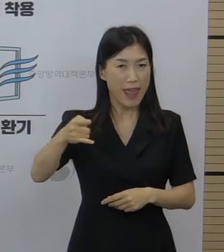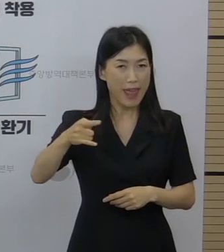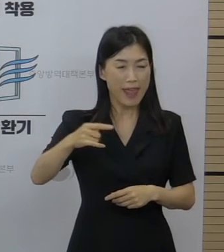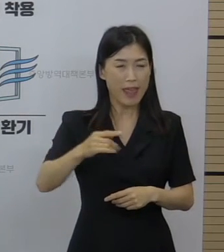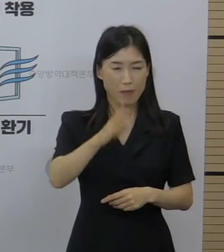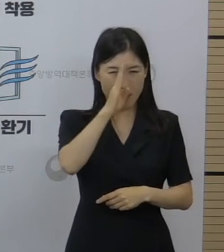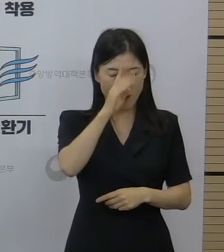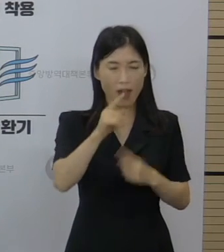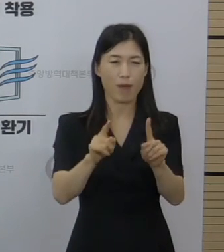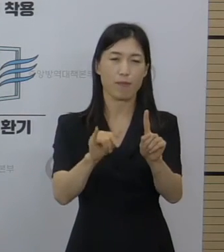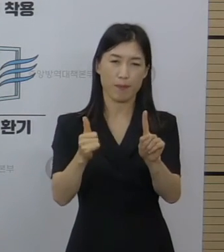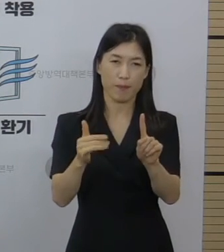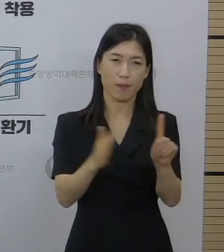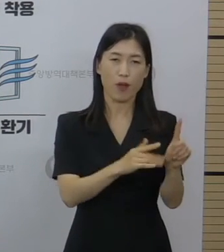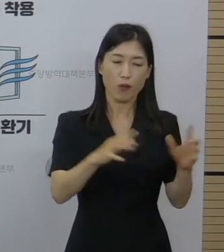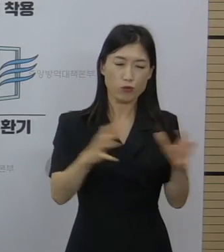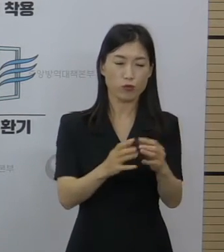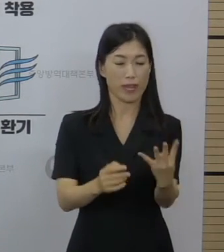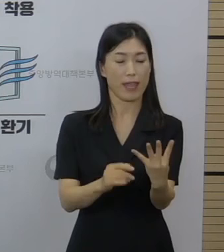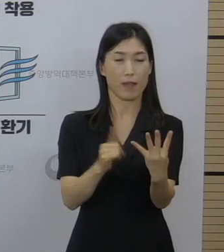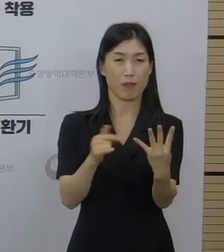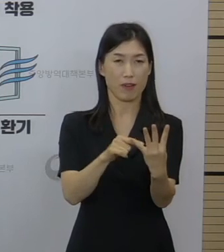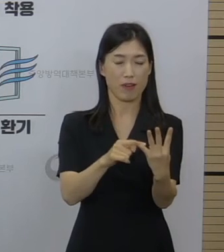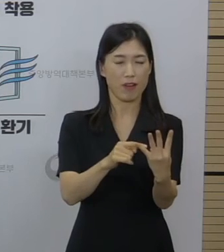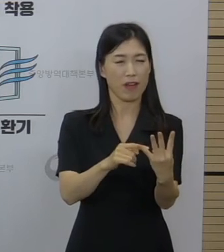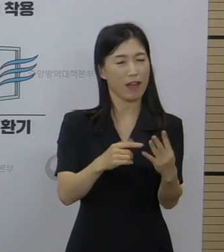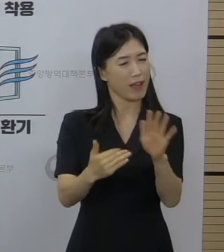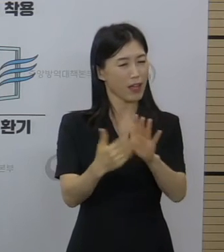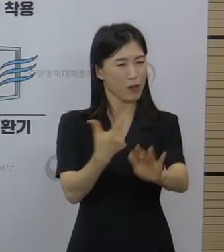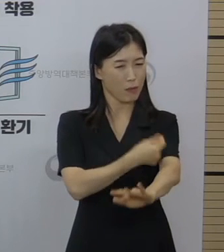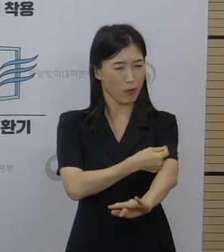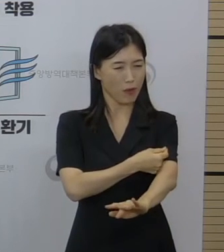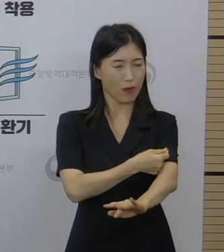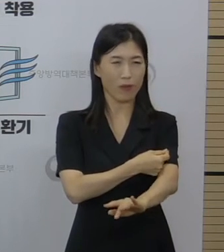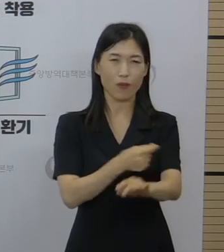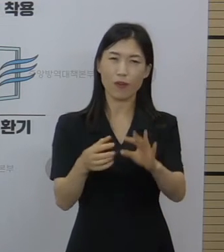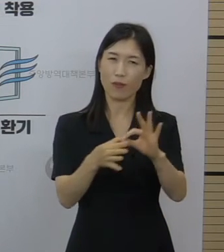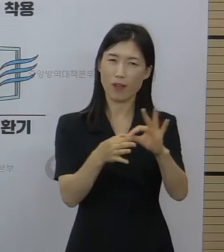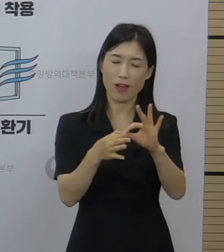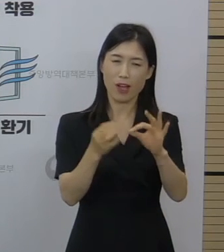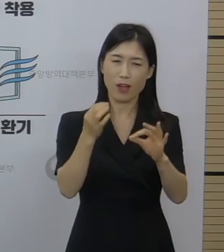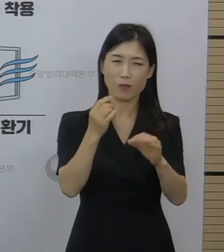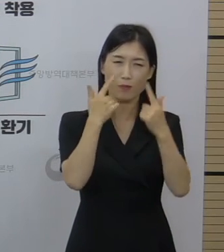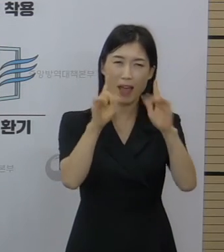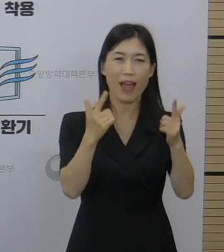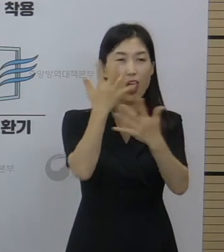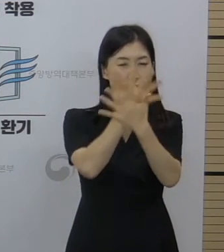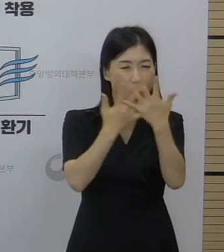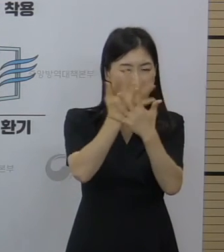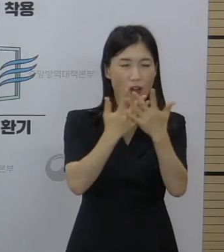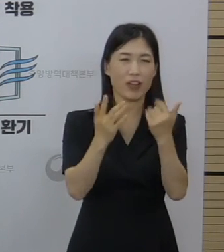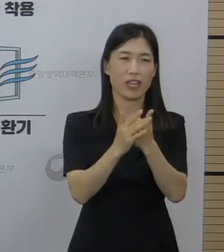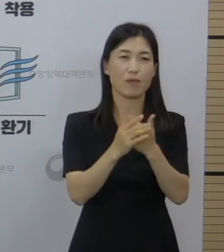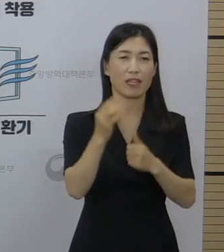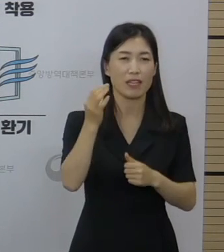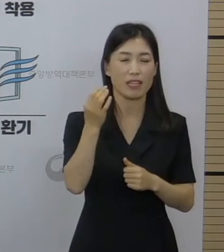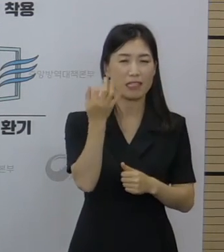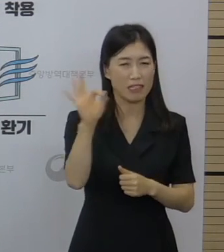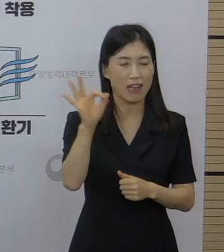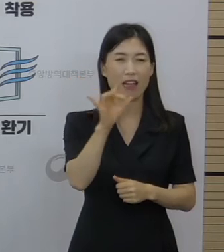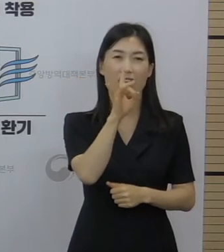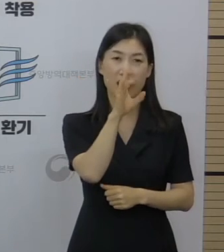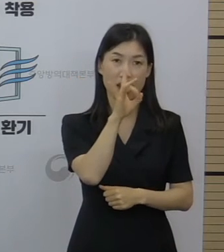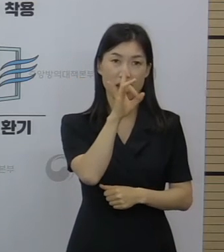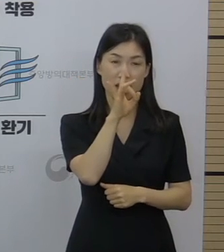중증 1건, 총 4건이 예방접종과의 인과성의 근거가 불명확한 경우로 분류가